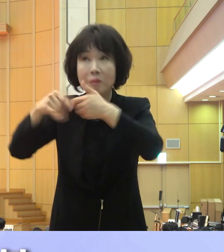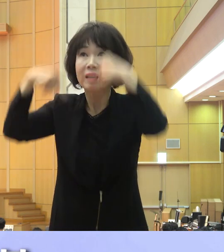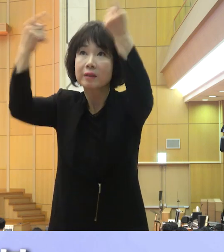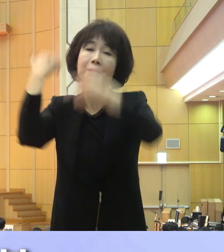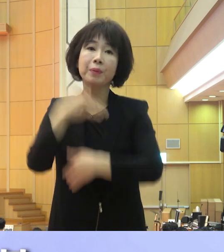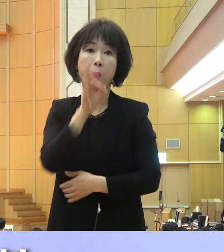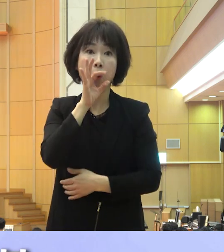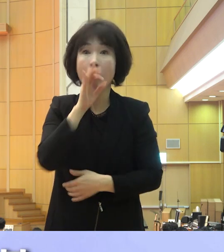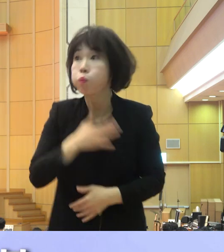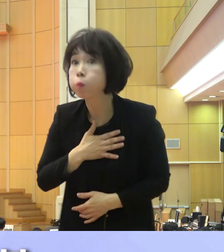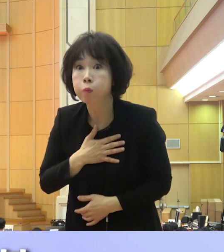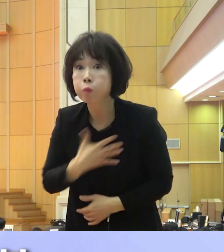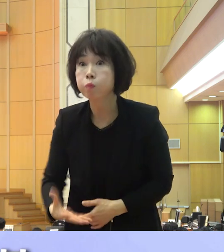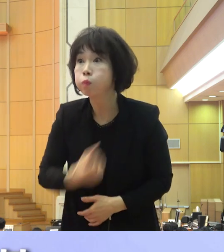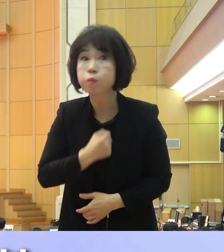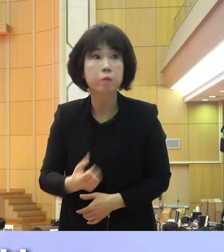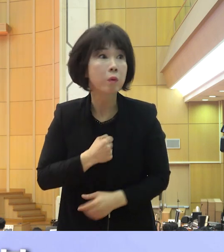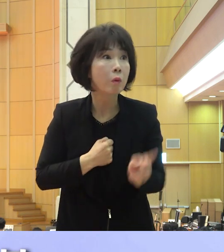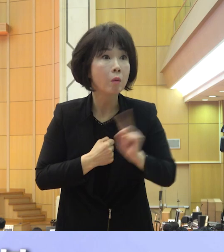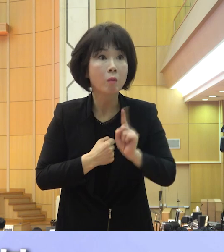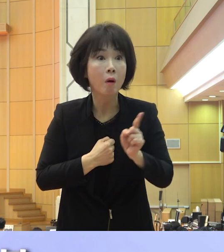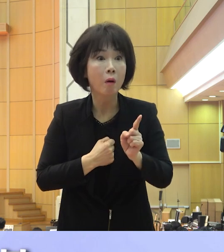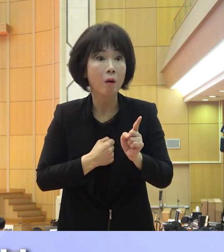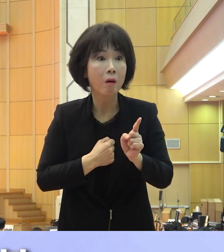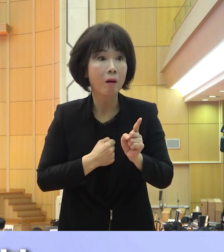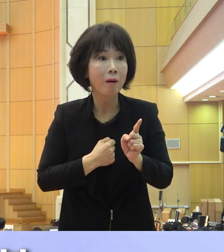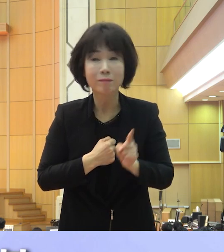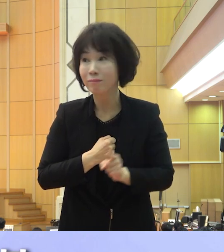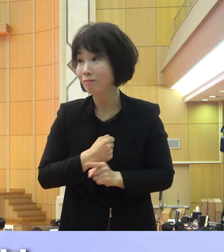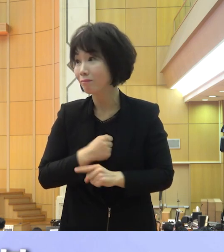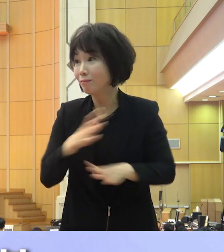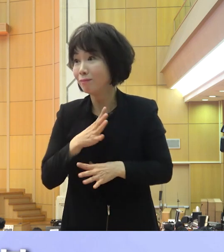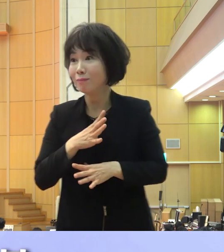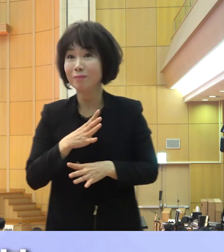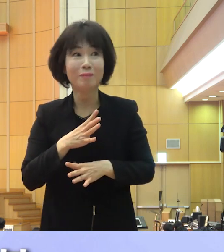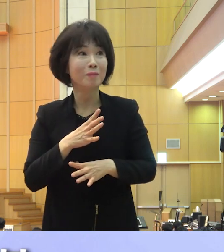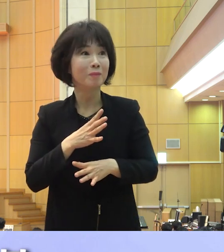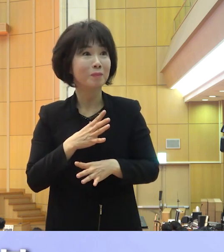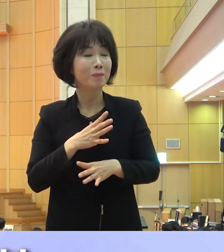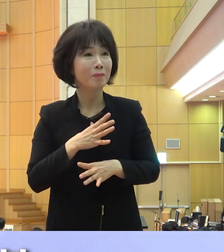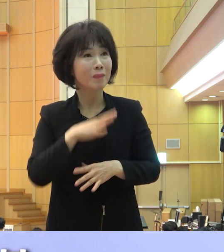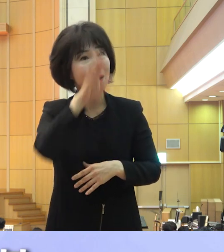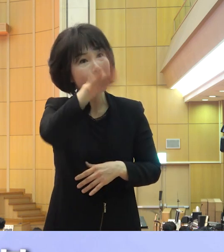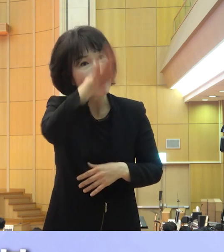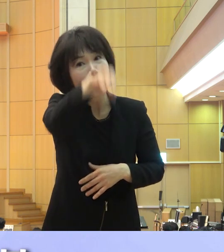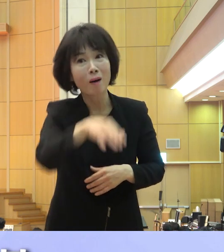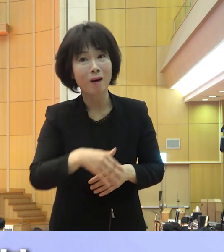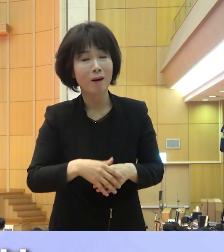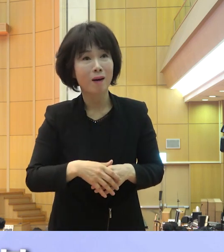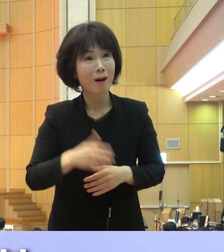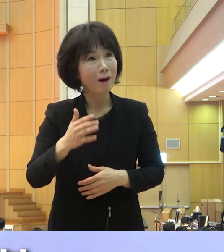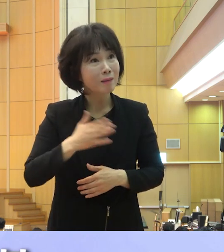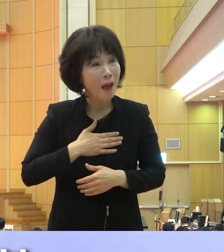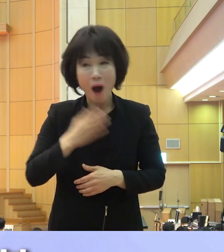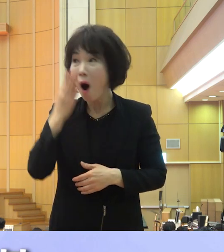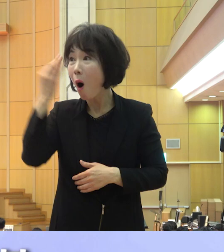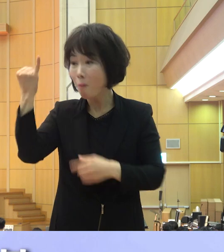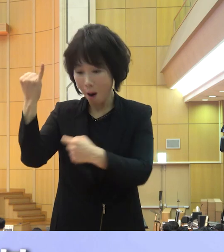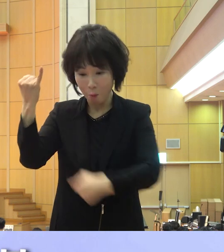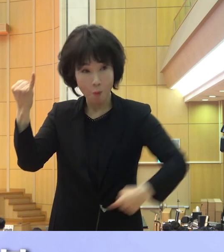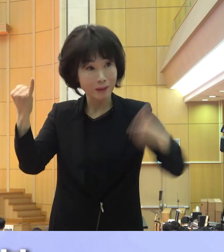아니, 예수님, 제가 모태에 들어갔다가 나와야 된다는